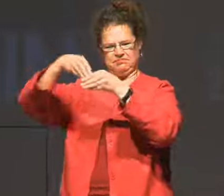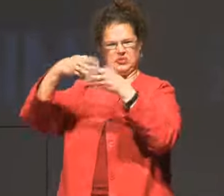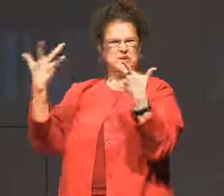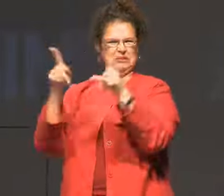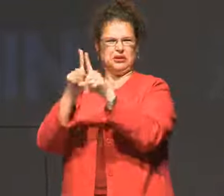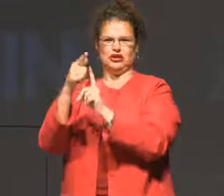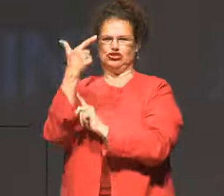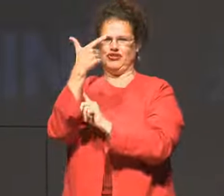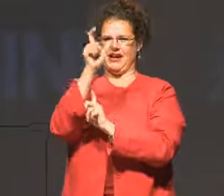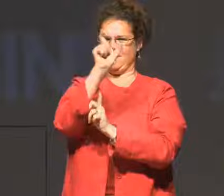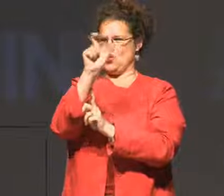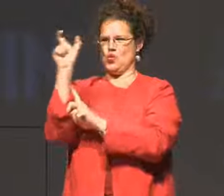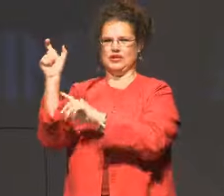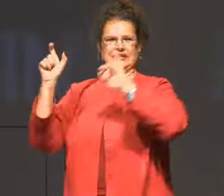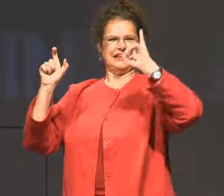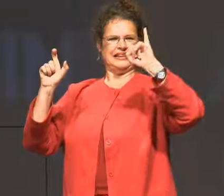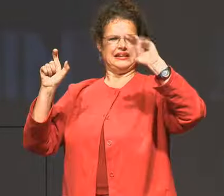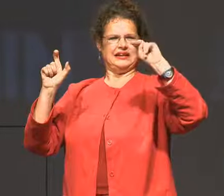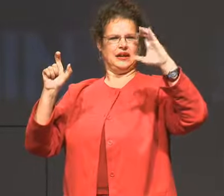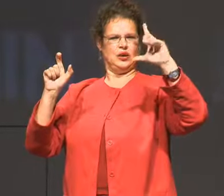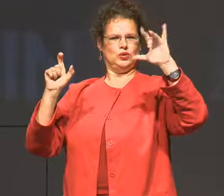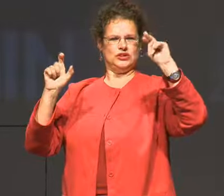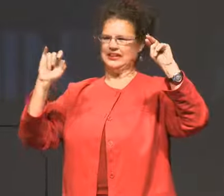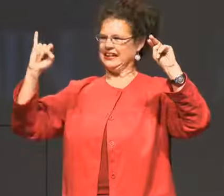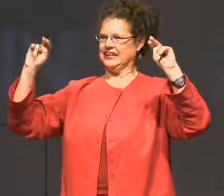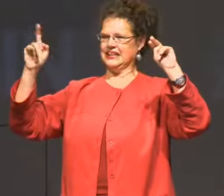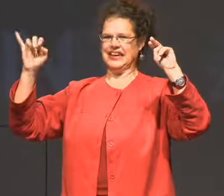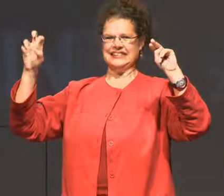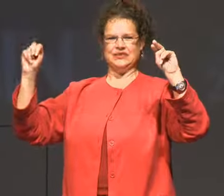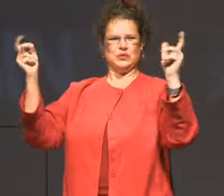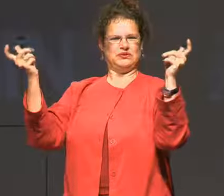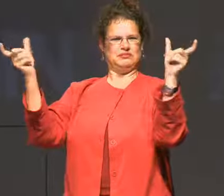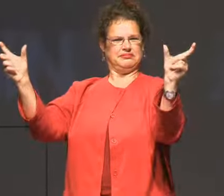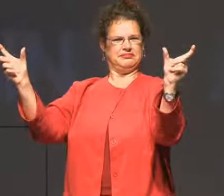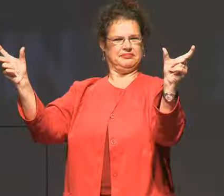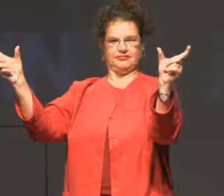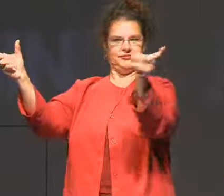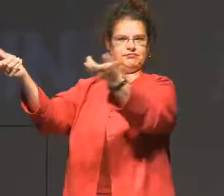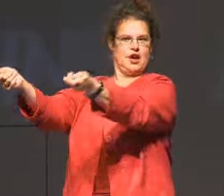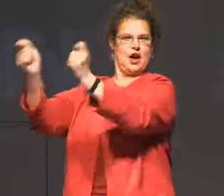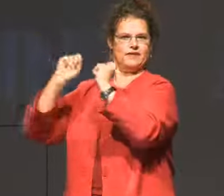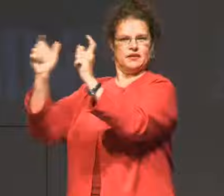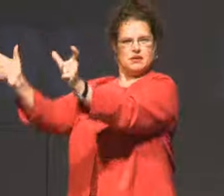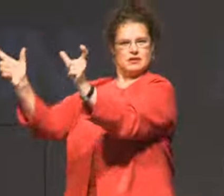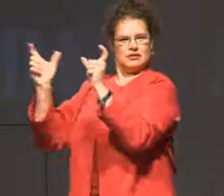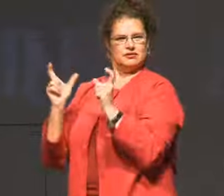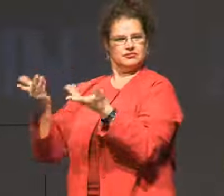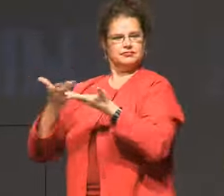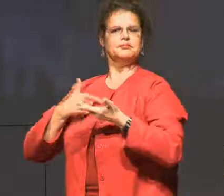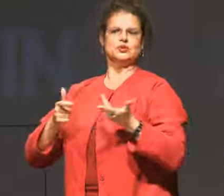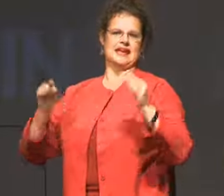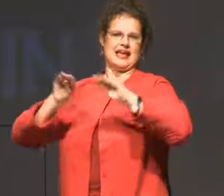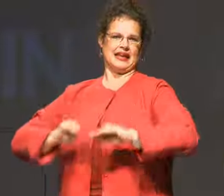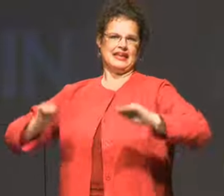Ich habe den Auftrag erhalten, über zwei Begriffe mich zu unterhalten: